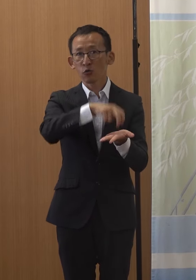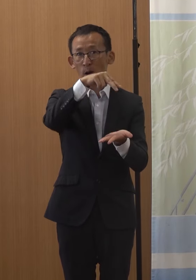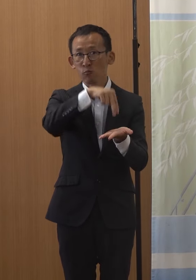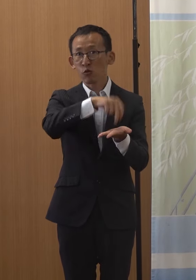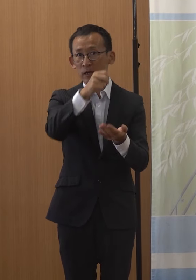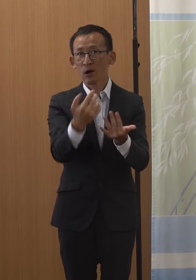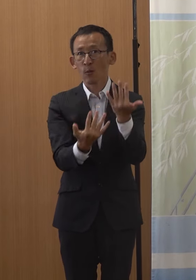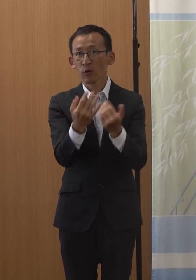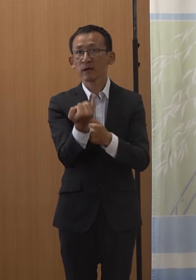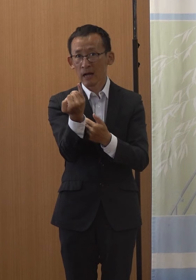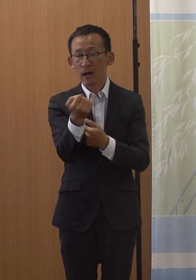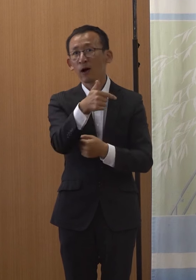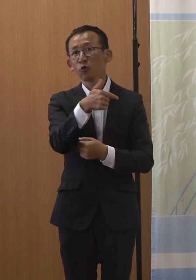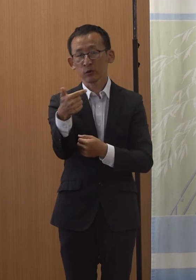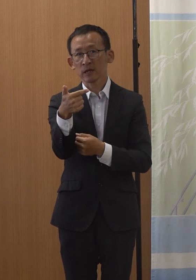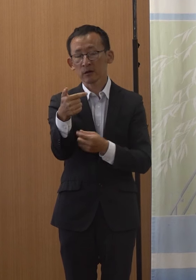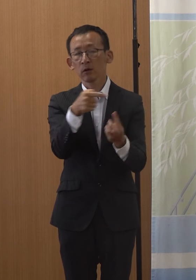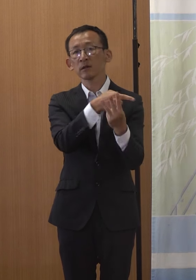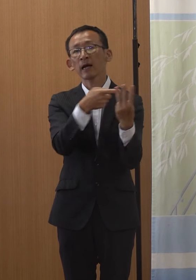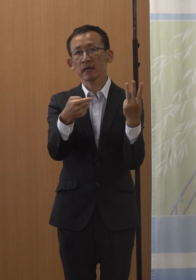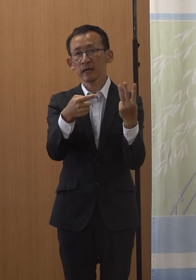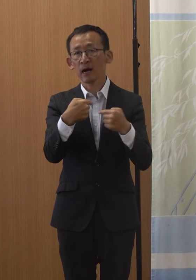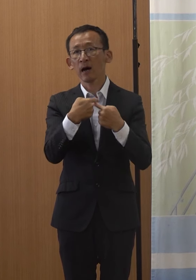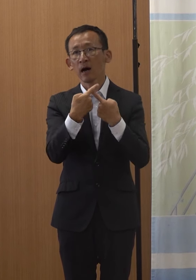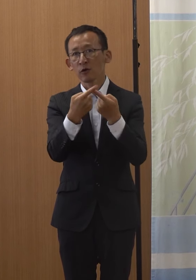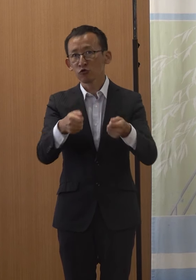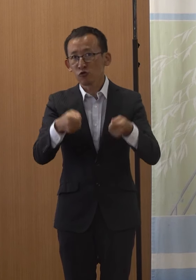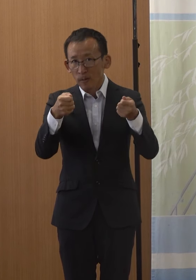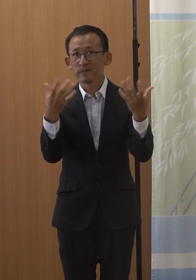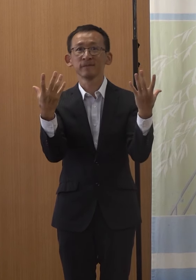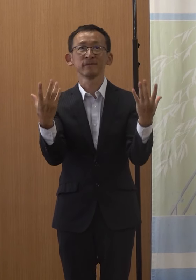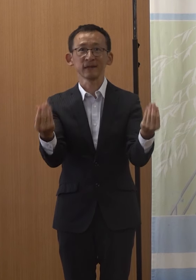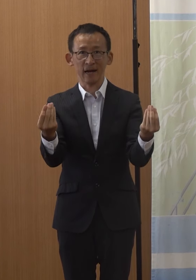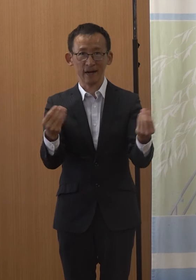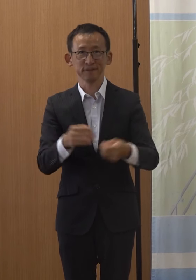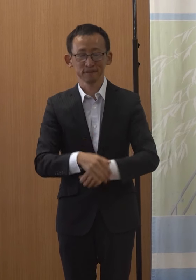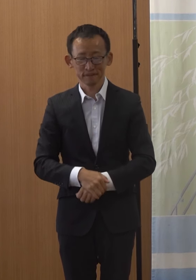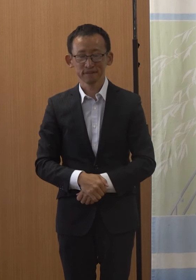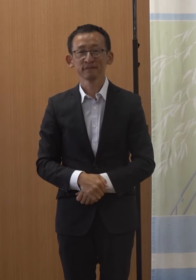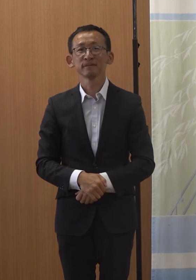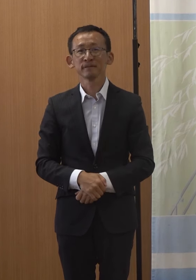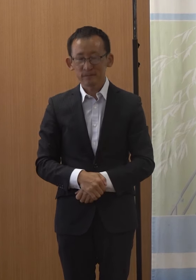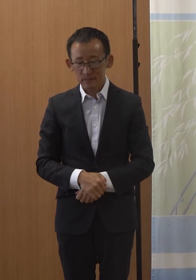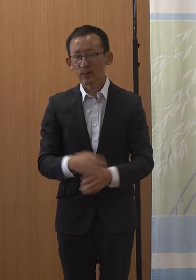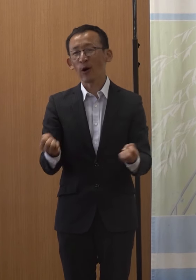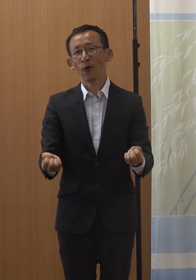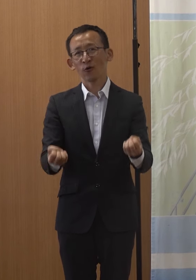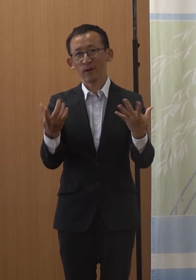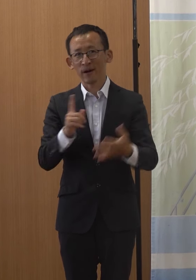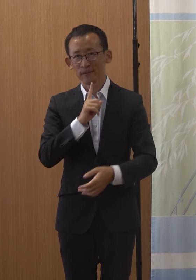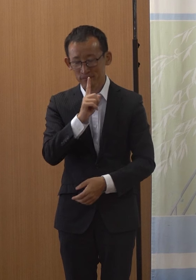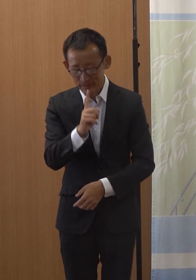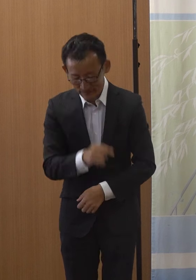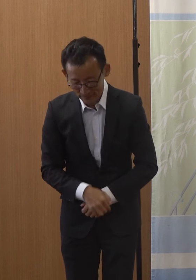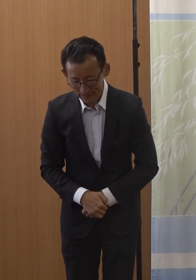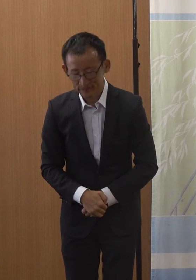ひかる選手が6位と、3名の方が入賞されたということになります。心からお祝いを申し上げます